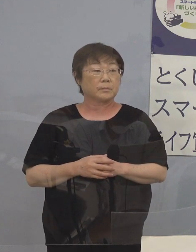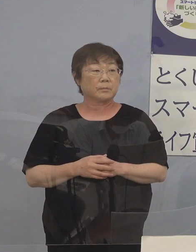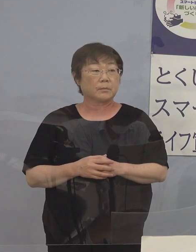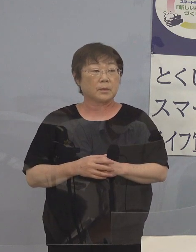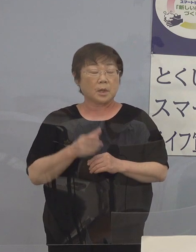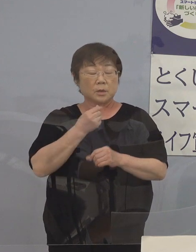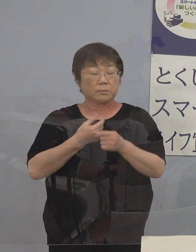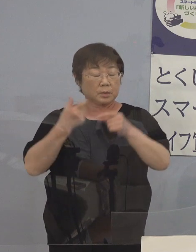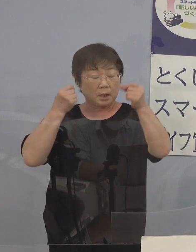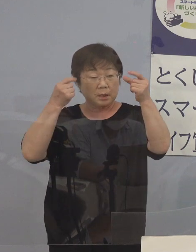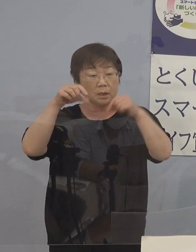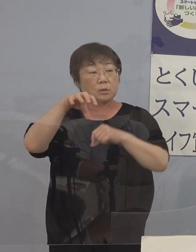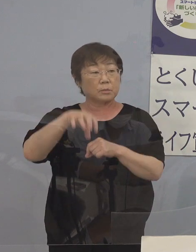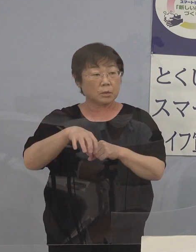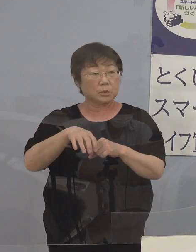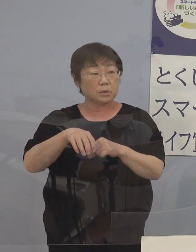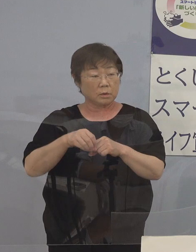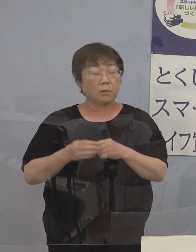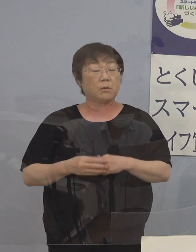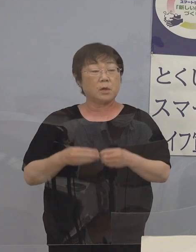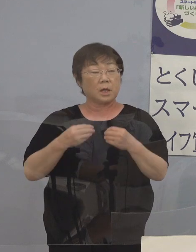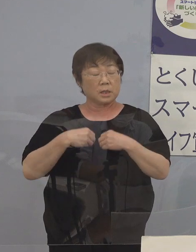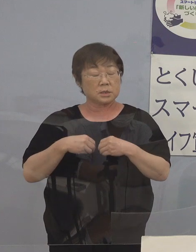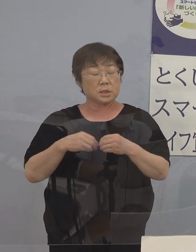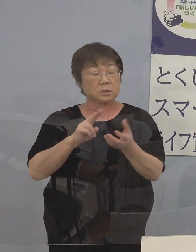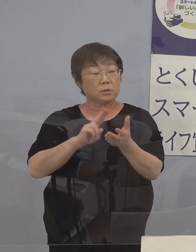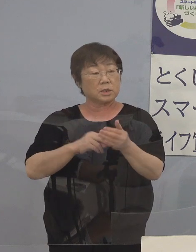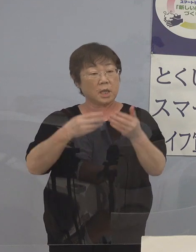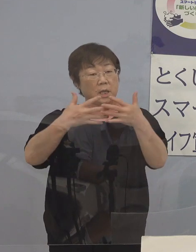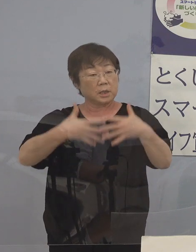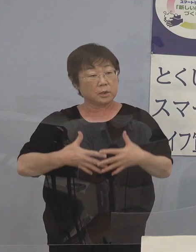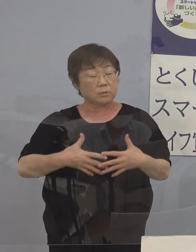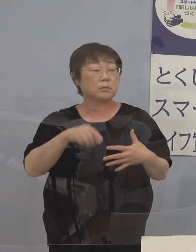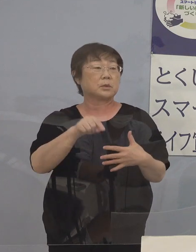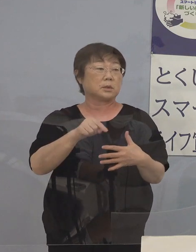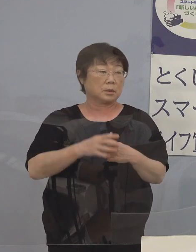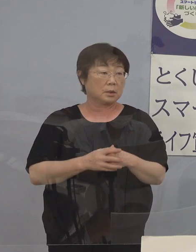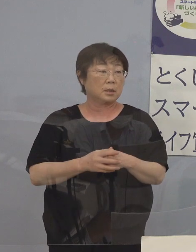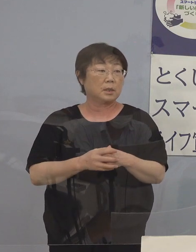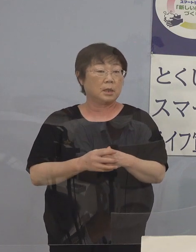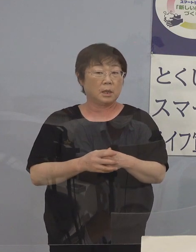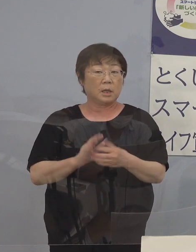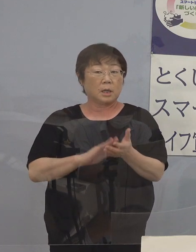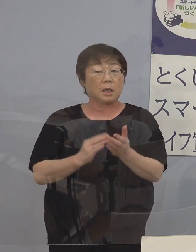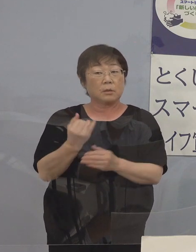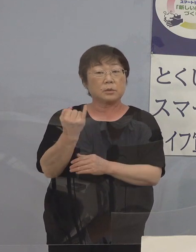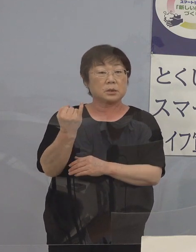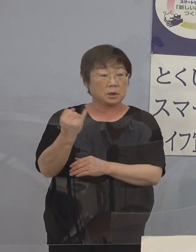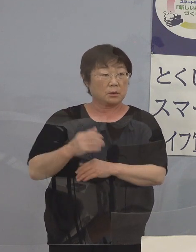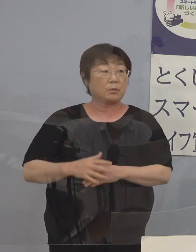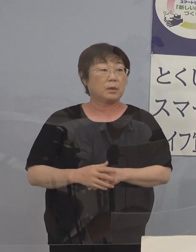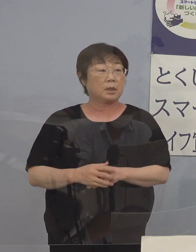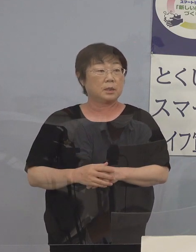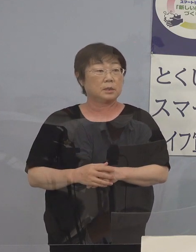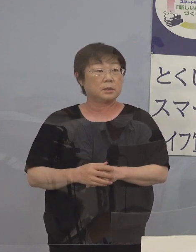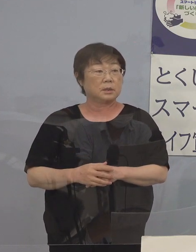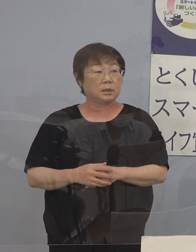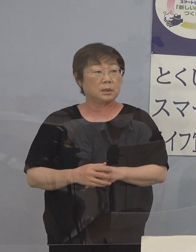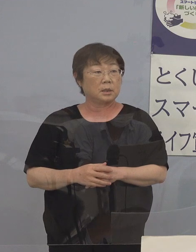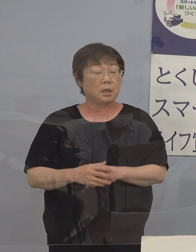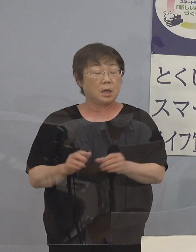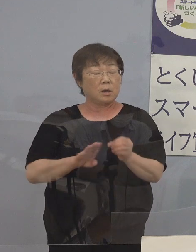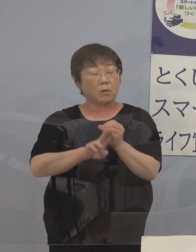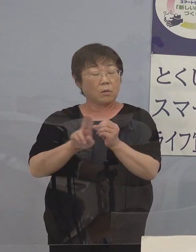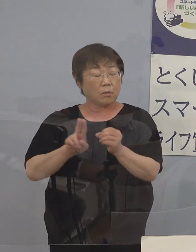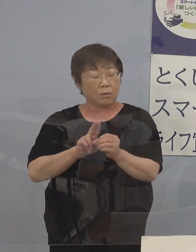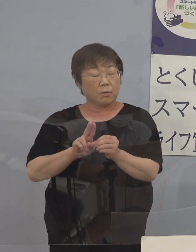も大学病院で感染症している医療機関だと思うんですけども、はい、念のためなんですが、この看護師さんはコロナの患者さんに対応はされ